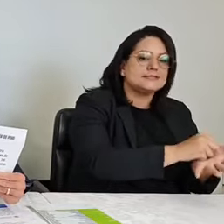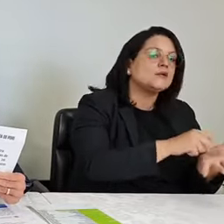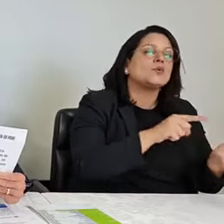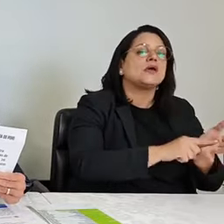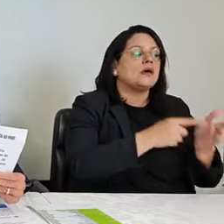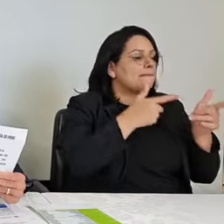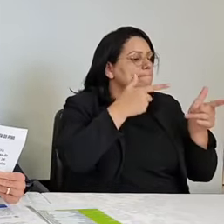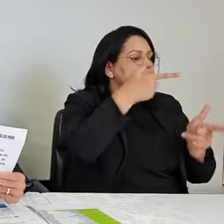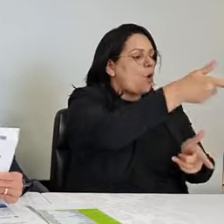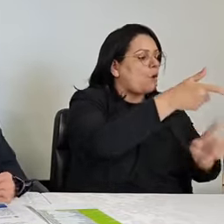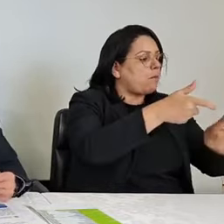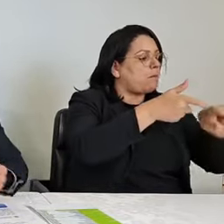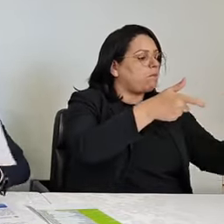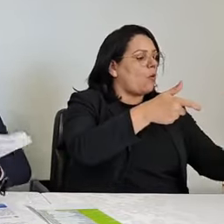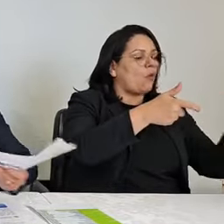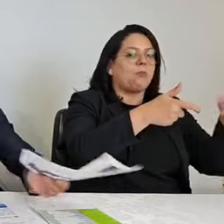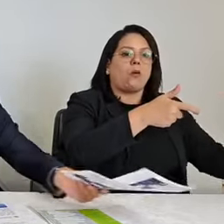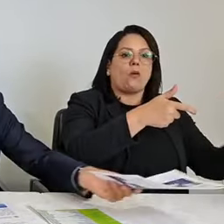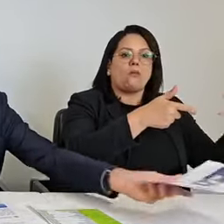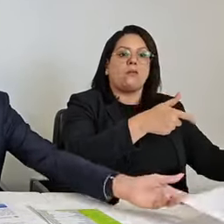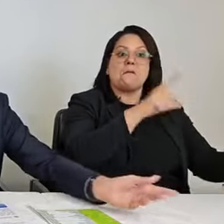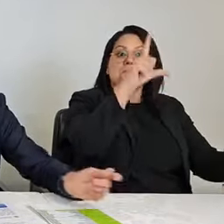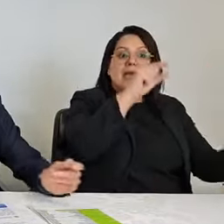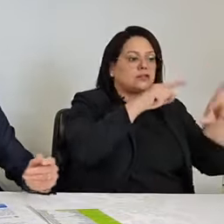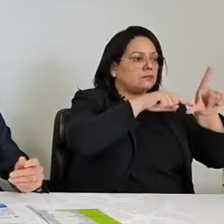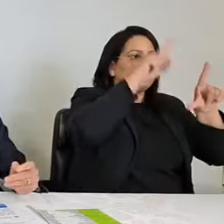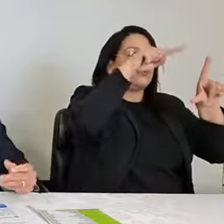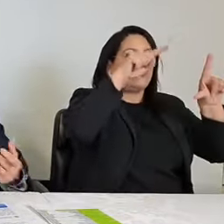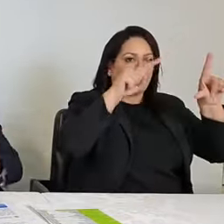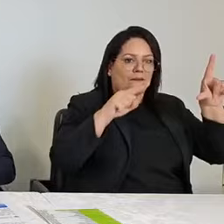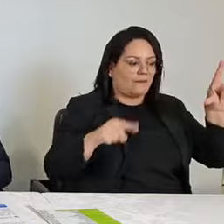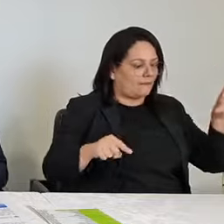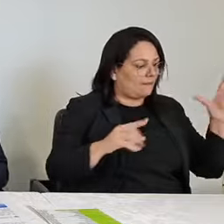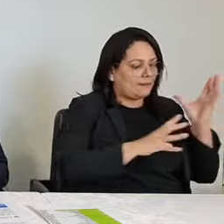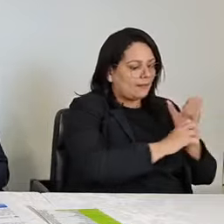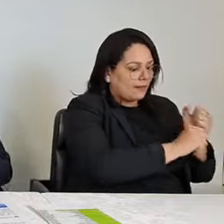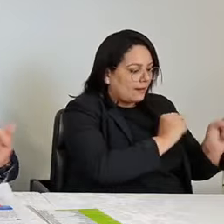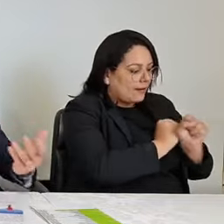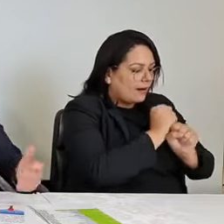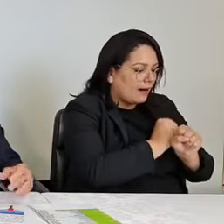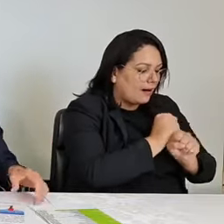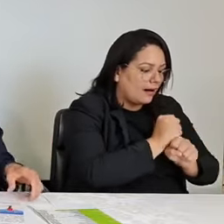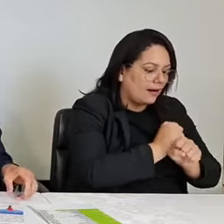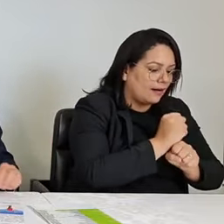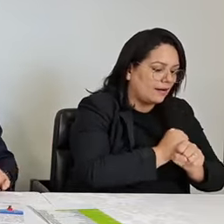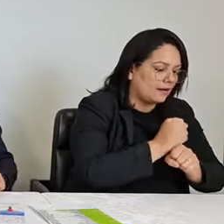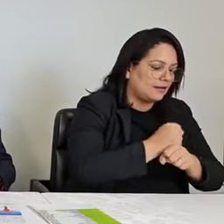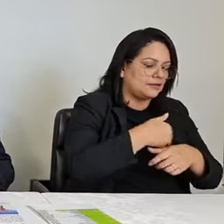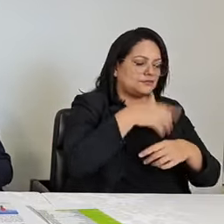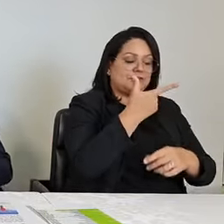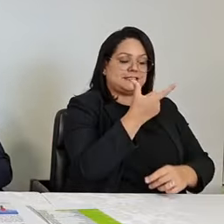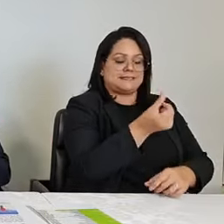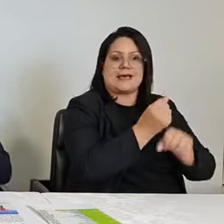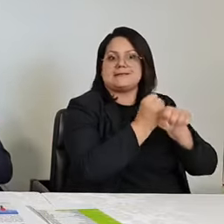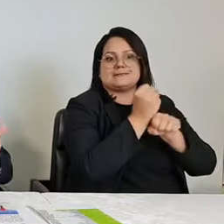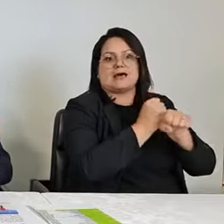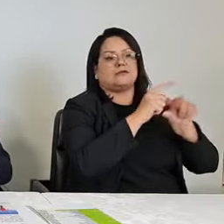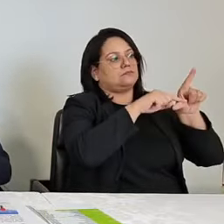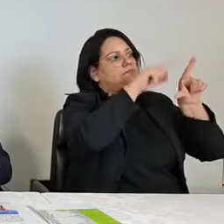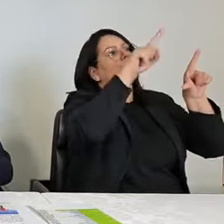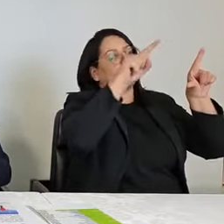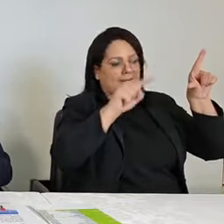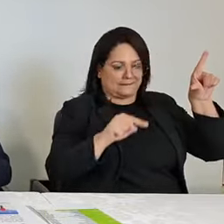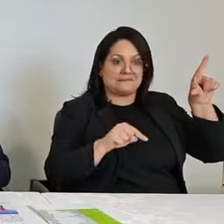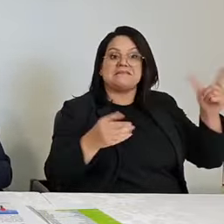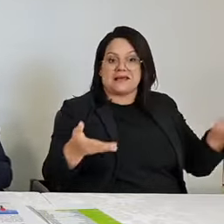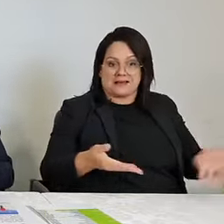taxas de homicídios em 26 anos. Então, uma relação direta. Mais armas, menos violência. Obviamente, se a arma está na mão do